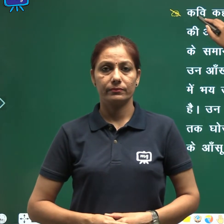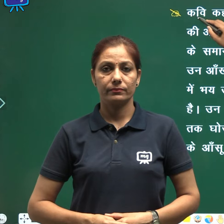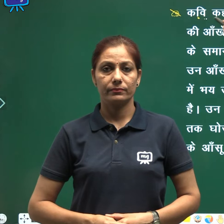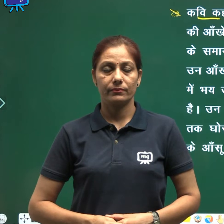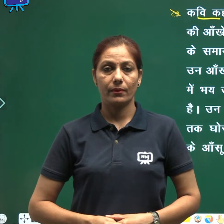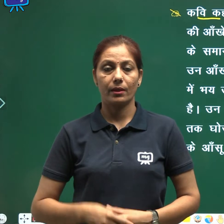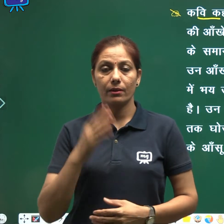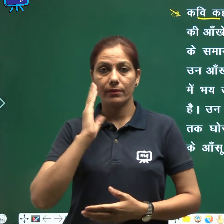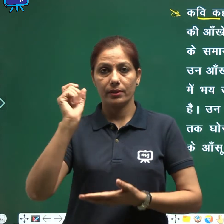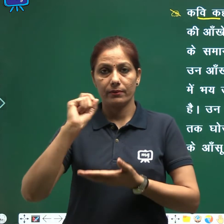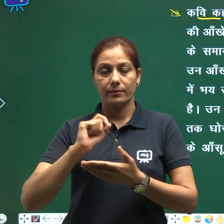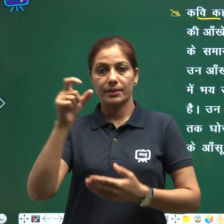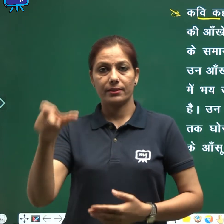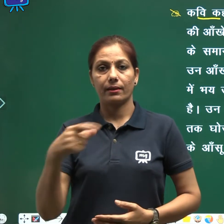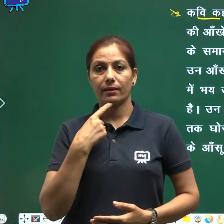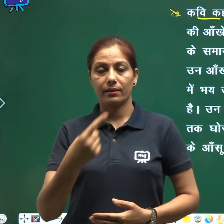कवि कहता है कि